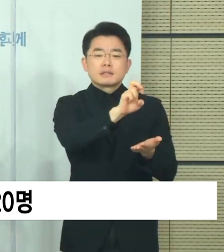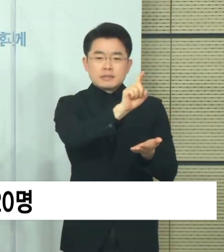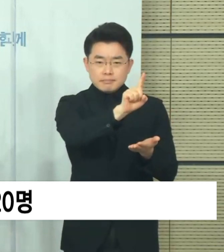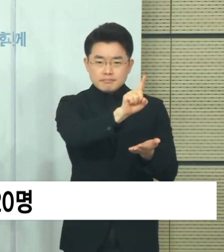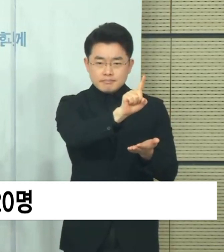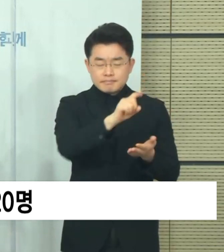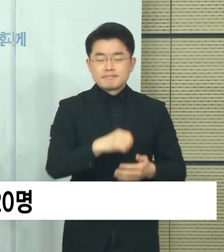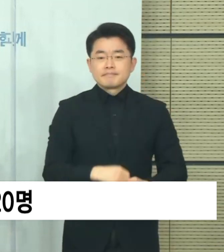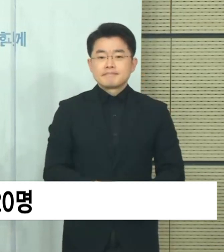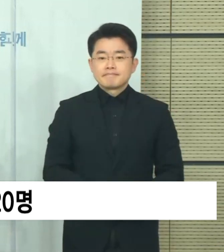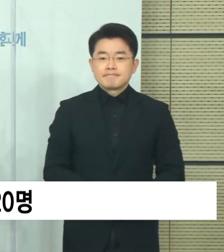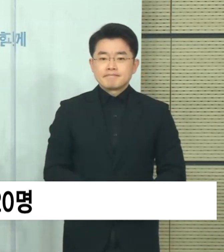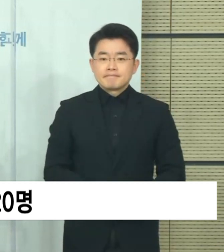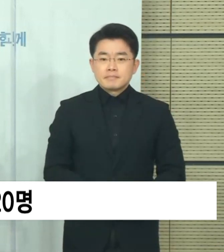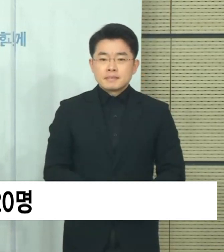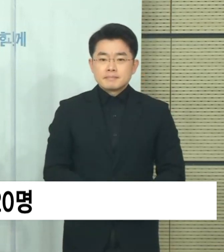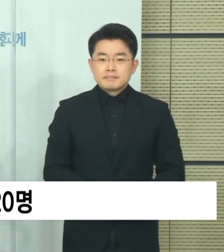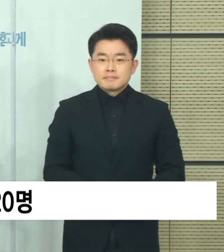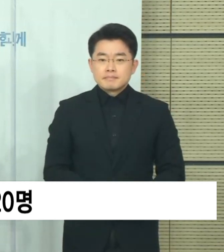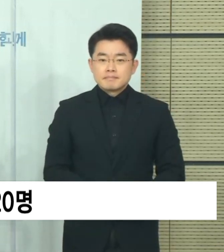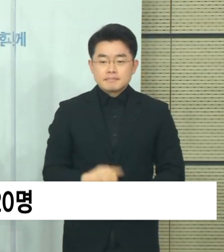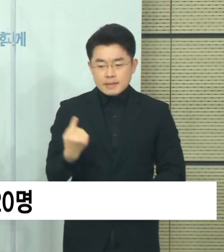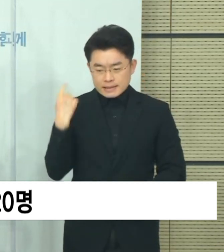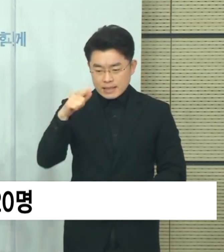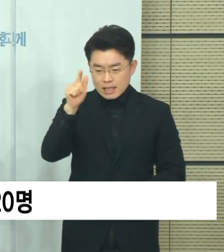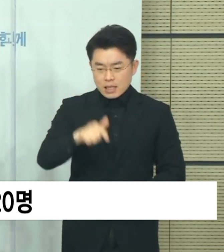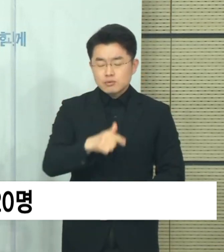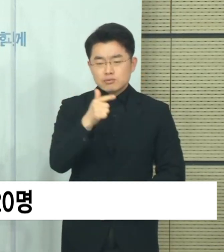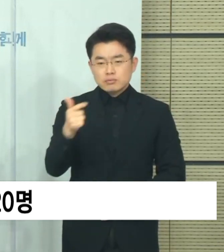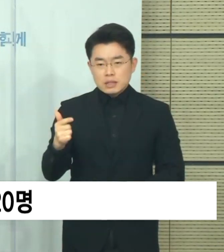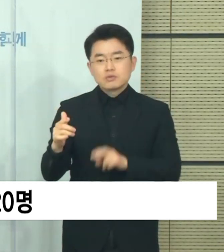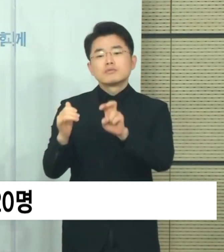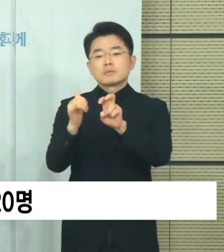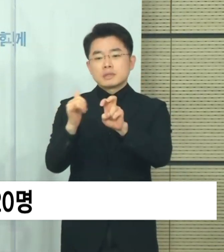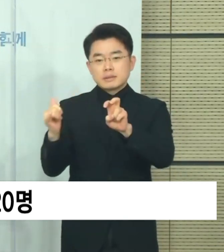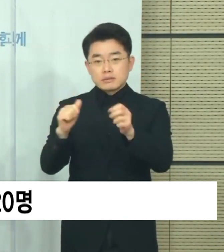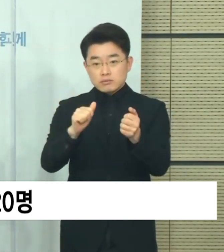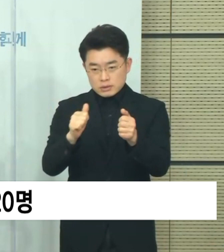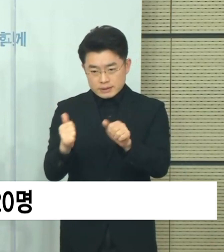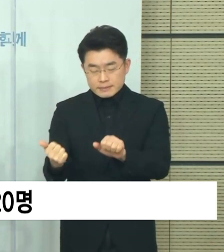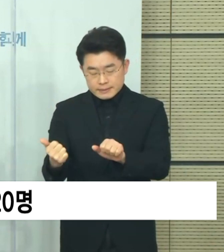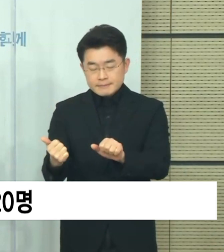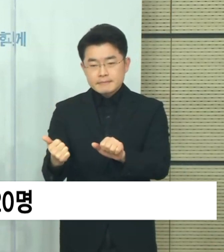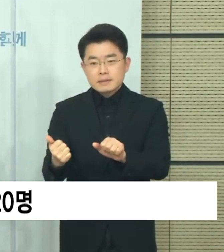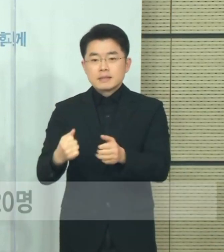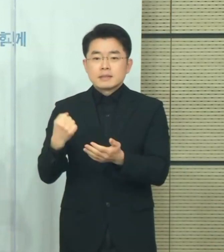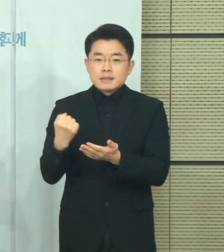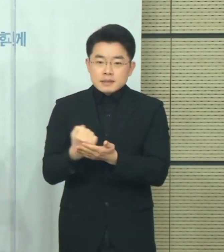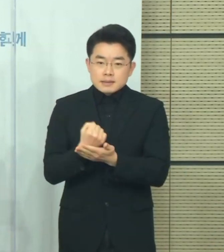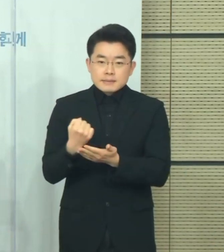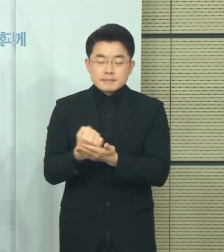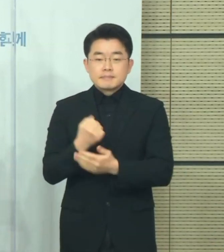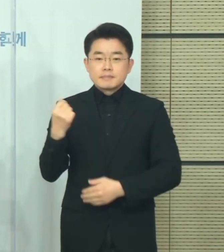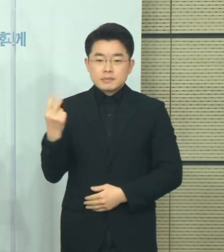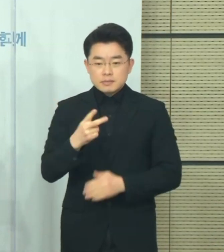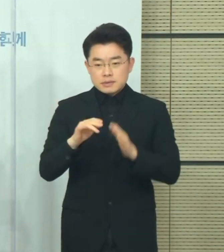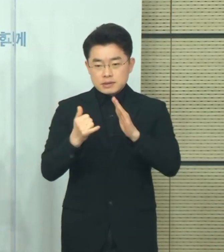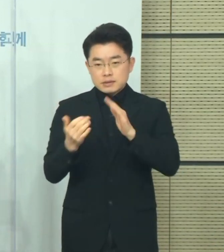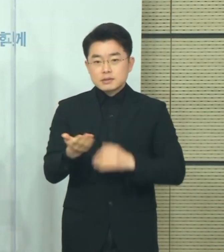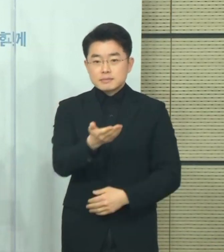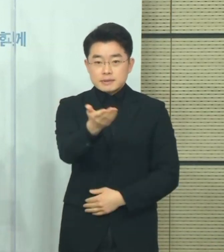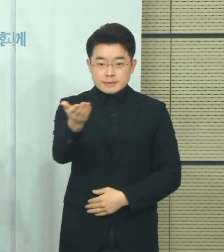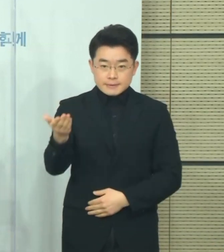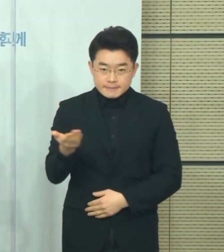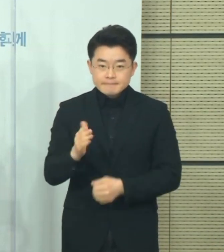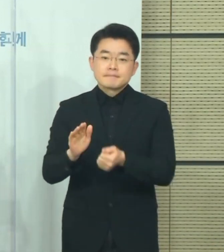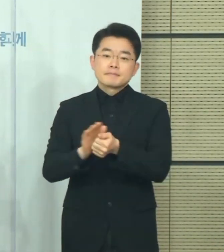입니다 어제는 20분이 돌아가셨습니다 고인들의 명복을 빌고 유가족들 때는